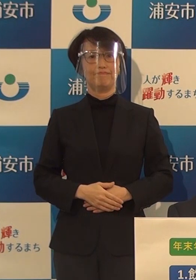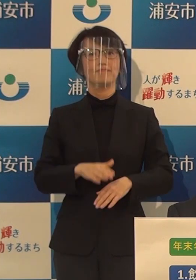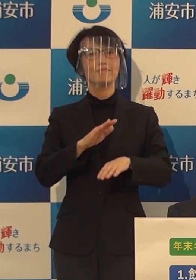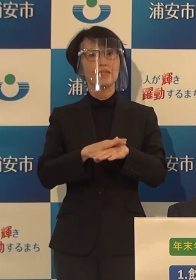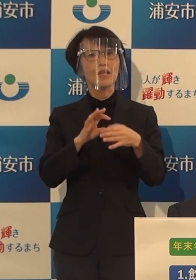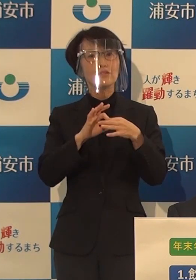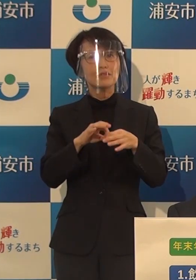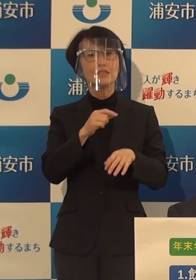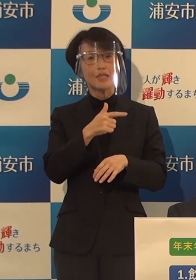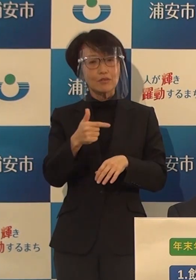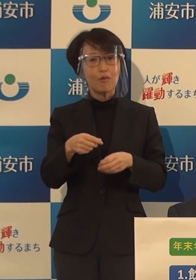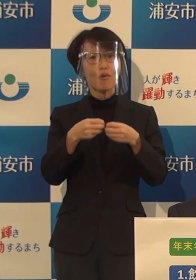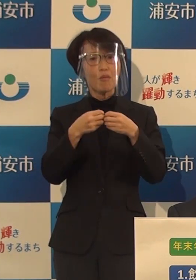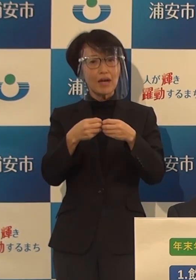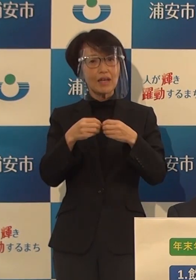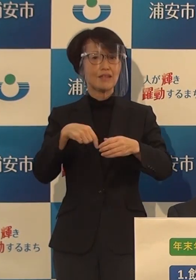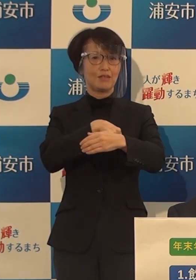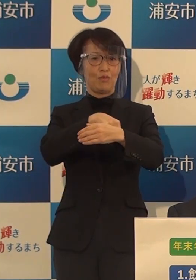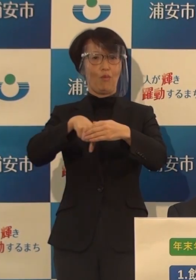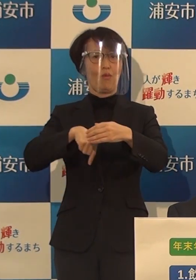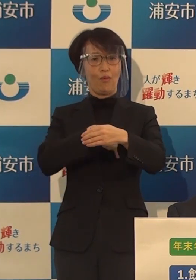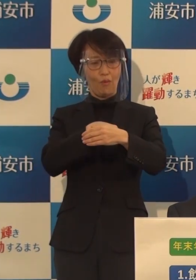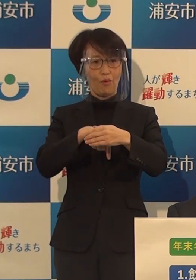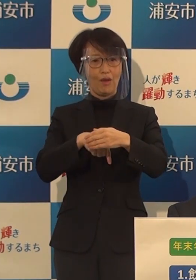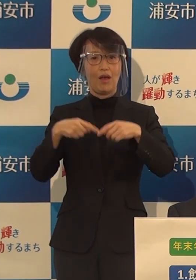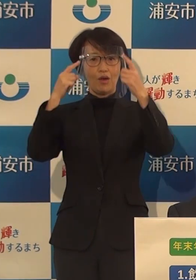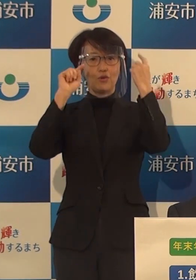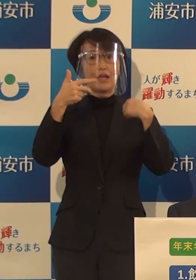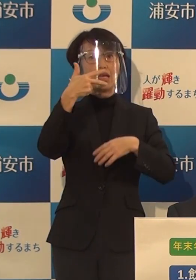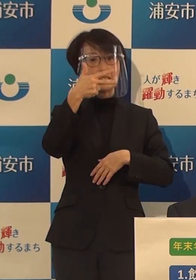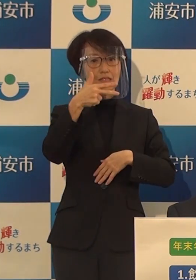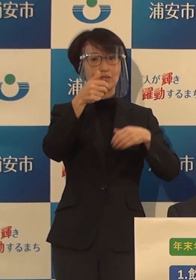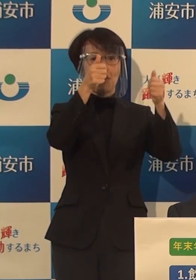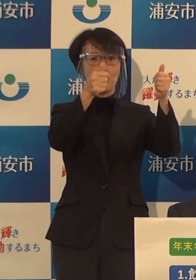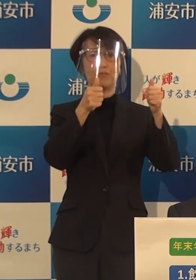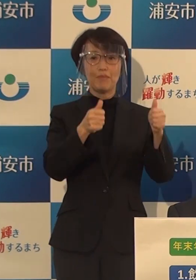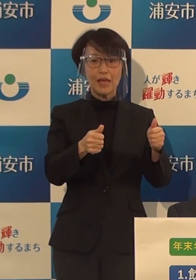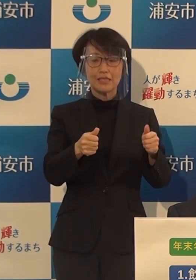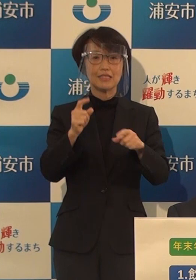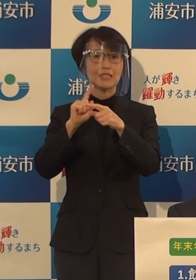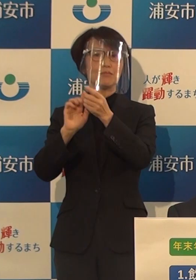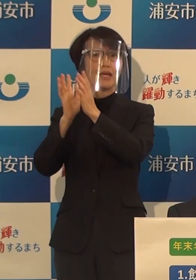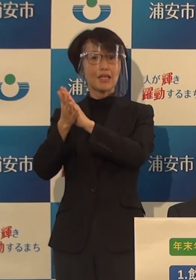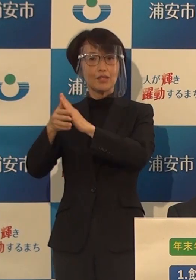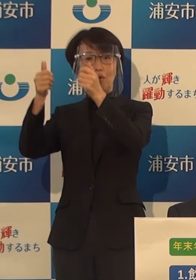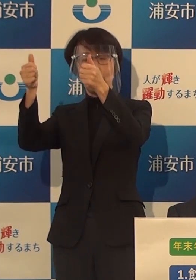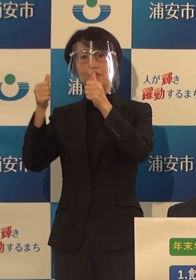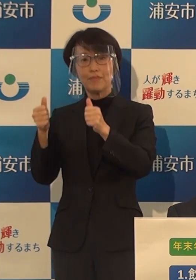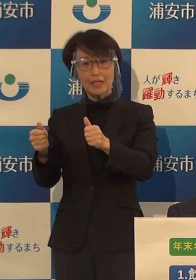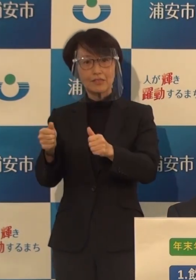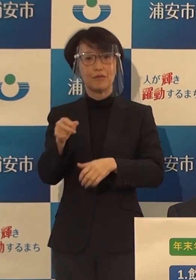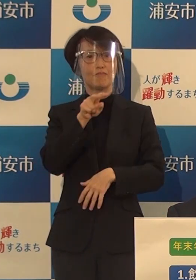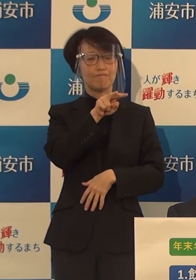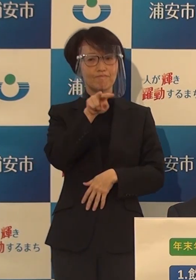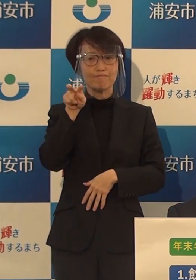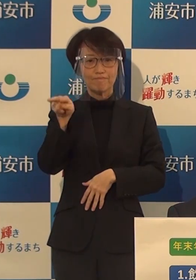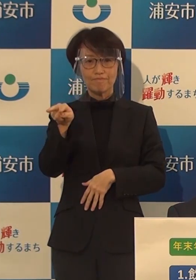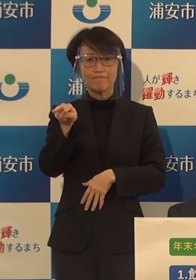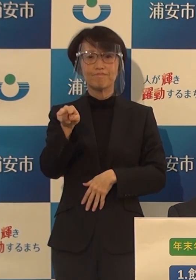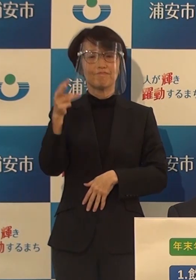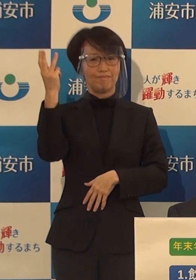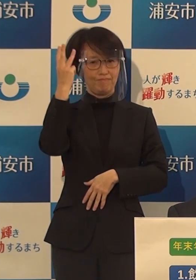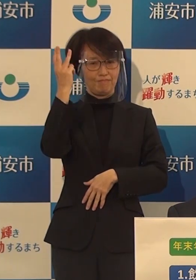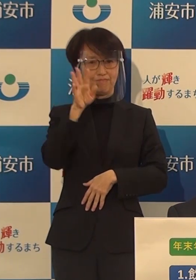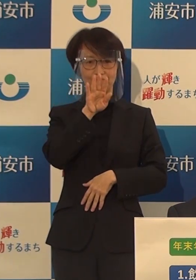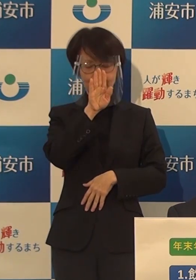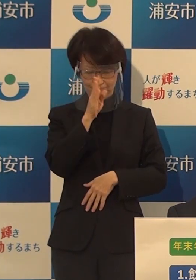手続き等の詳細につきましては、浦安市や千葉県のホームページをご参考にいただ